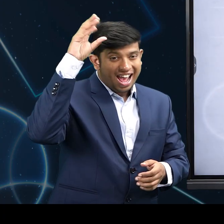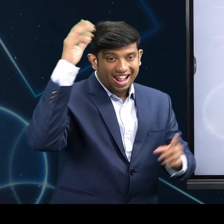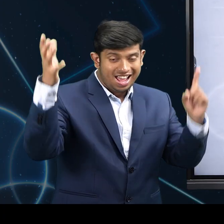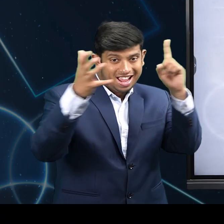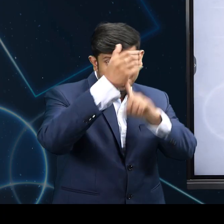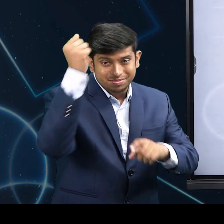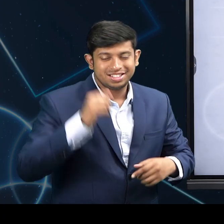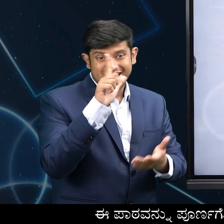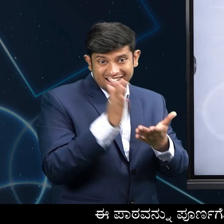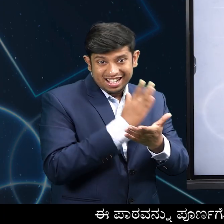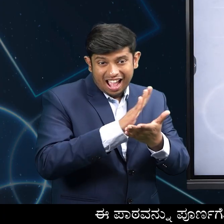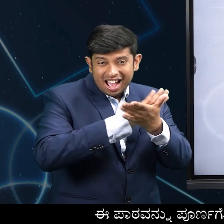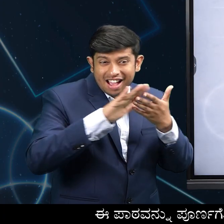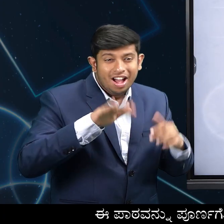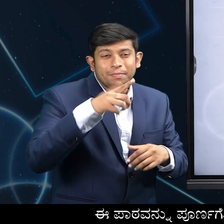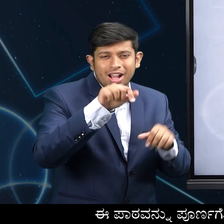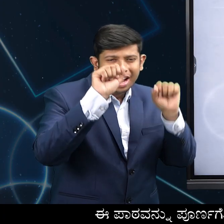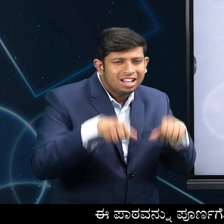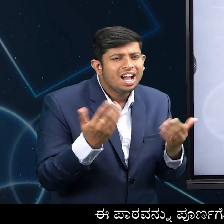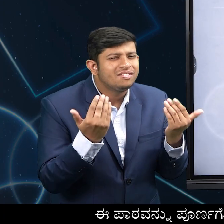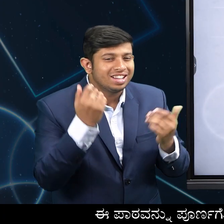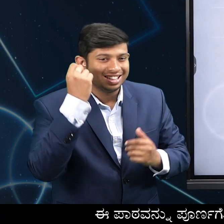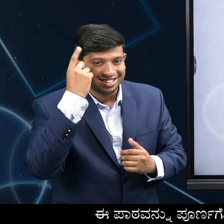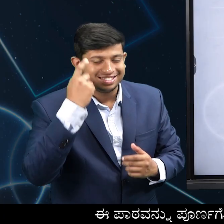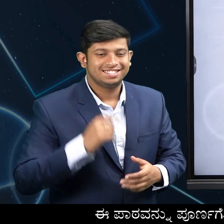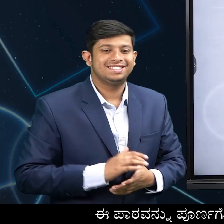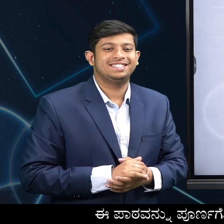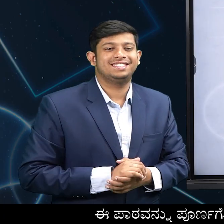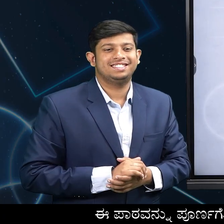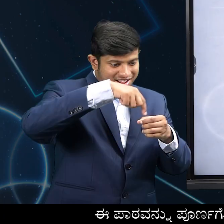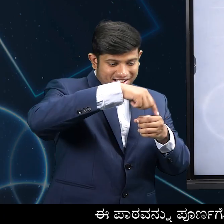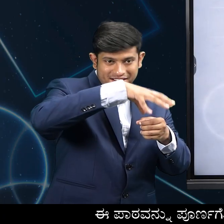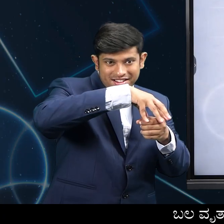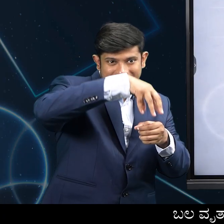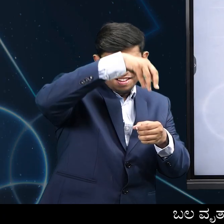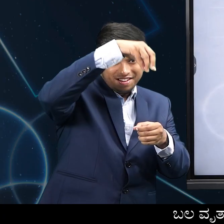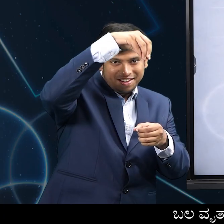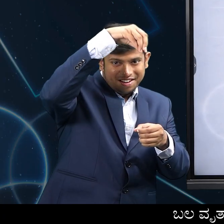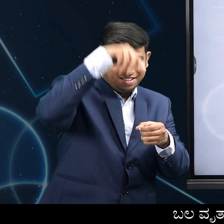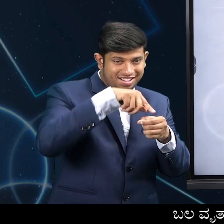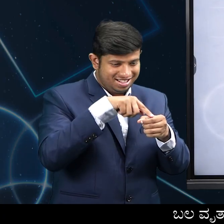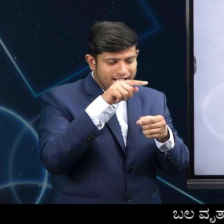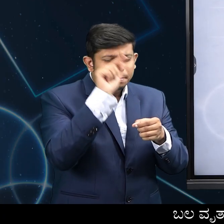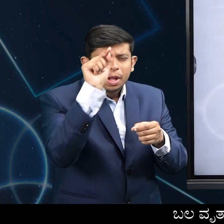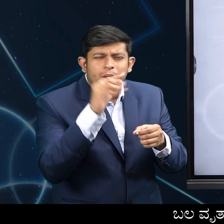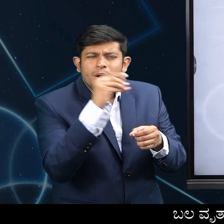ಕಲಿಕೆಯ ಫಲಿತಾಂಶಗಳು ಈ ಪಾಠವನ್ನ ಪೂರ್ಣಗೊಳಿಸಿದ ನಂತರ ನೀವು ಅರ್ಥ ಮಾಡಿಕೊಳ್ಳಲು ಸಾಧ್ಯವಾಗುತ್ತೆ. ಬಲವೃತ್ತಾಕಾರದ ಕೋನ್ ಮತ್ತು ಅದರ